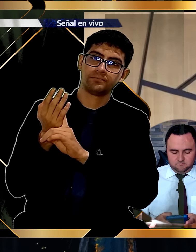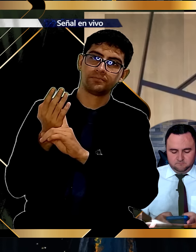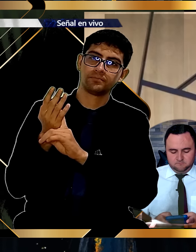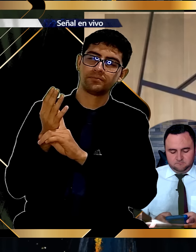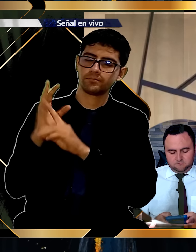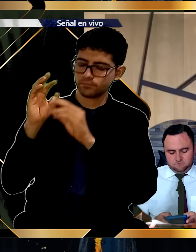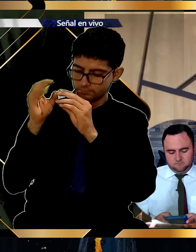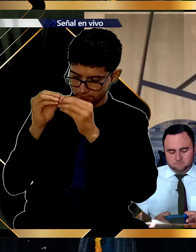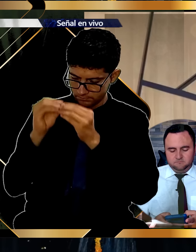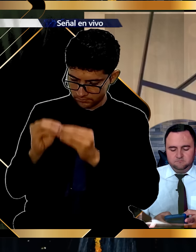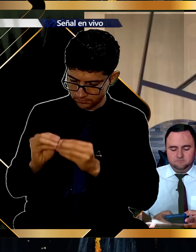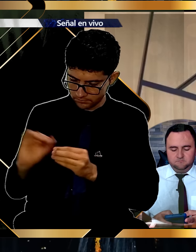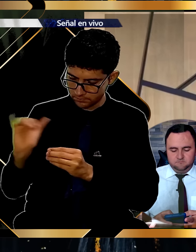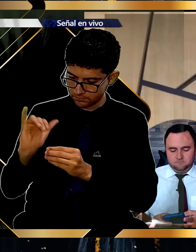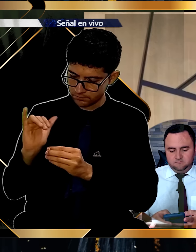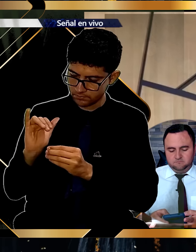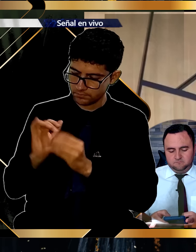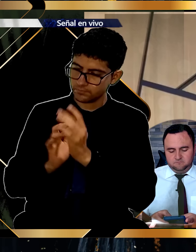para que parezcamos más como Él.